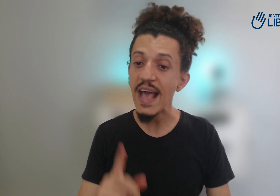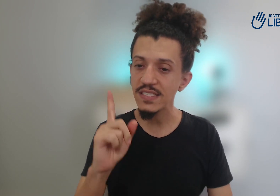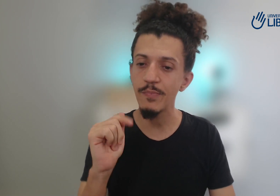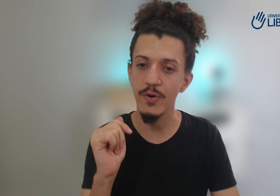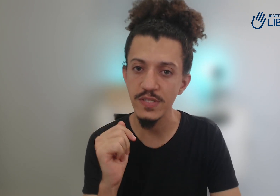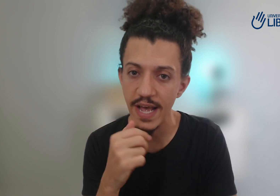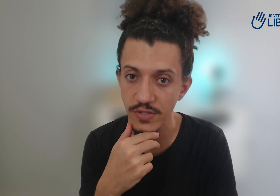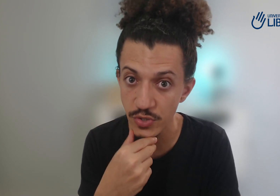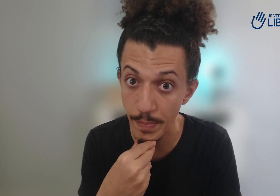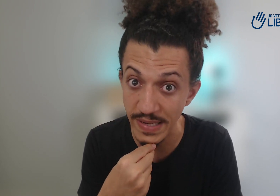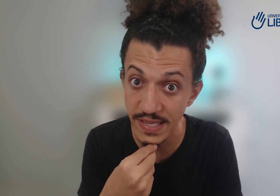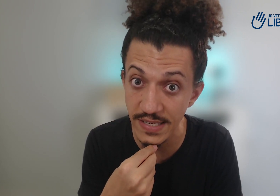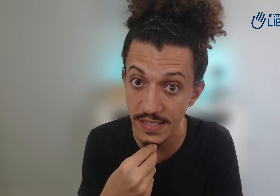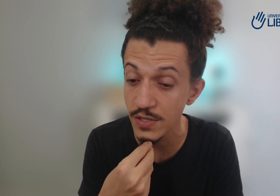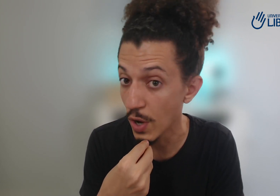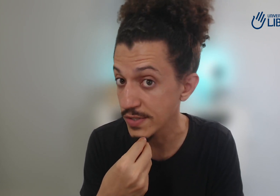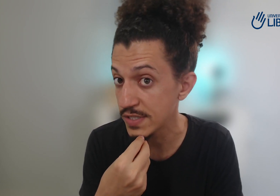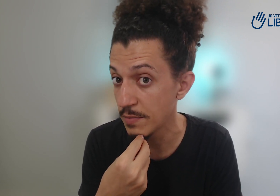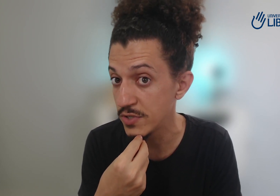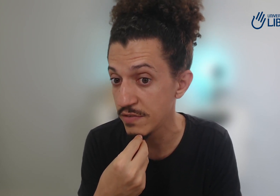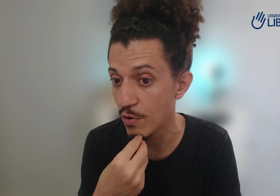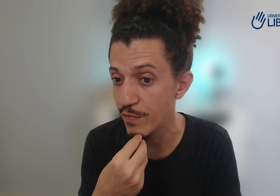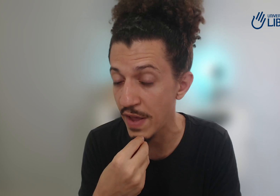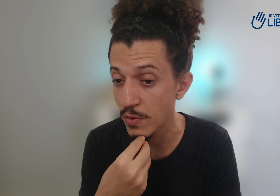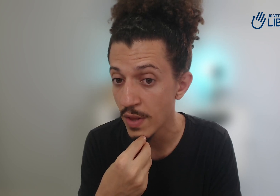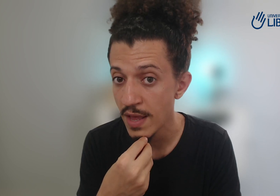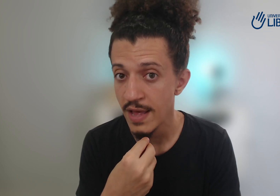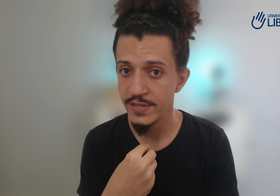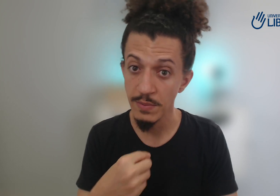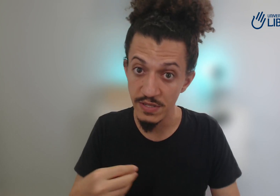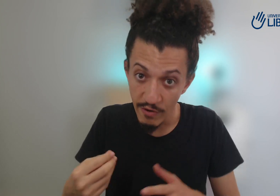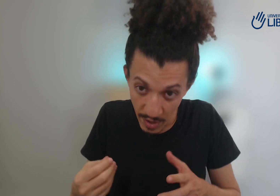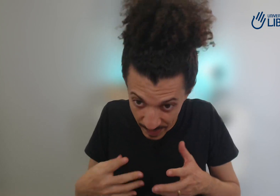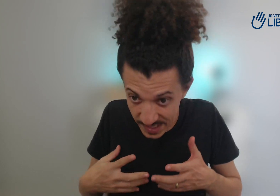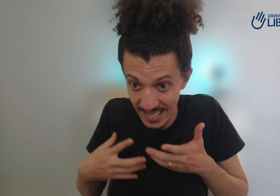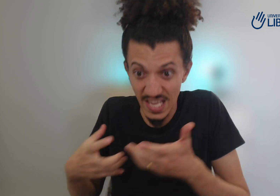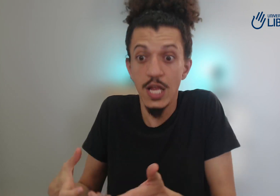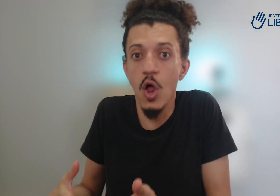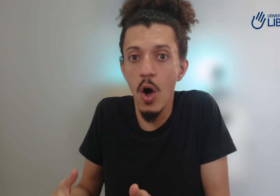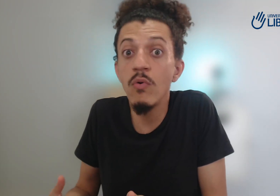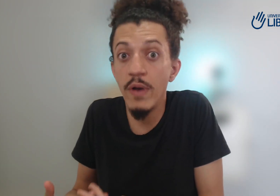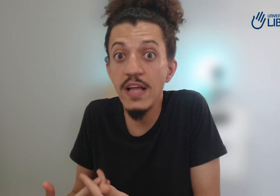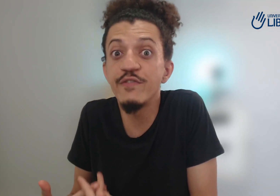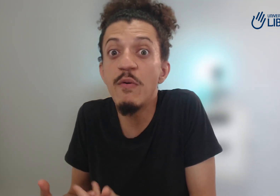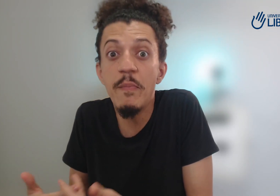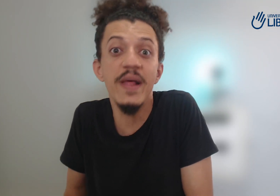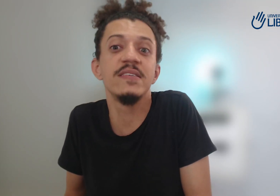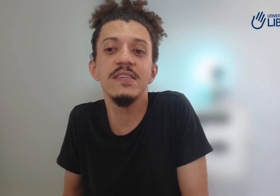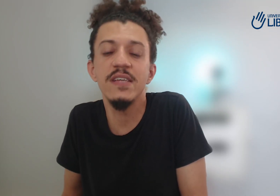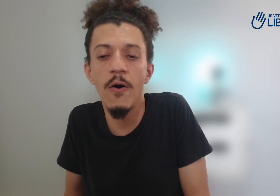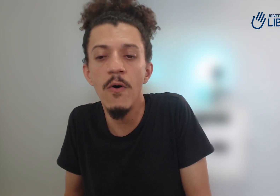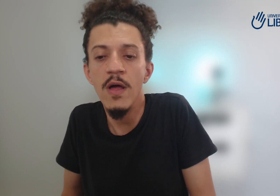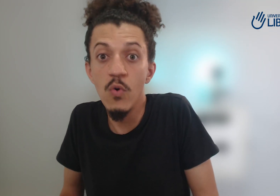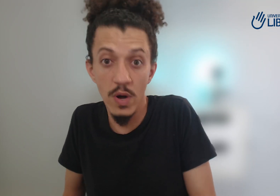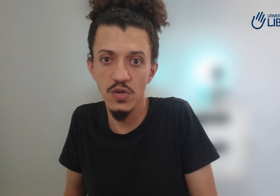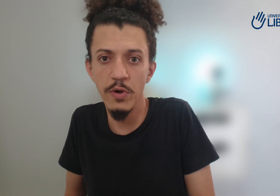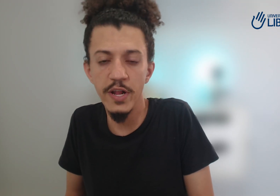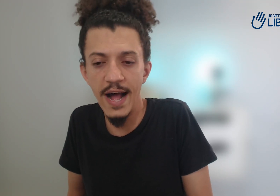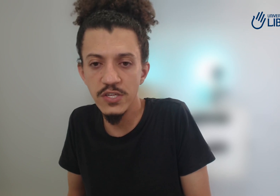nesse processo de pesquisas que nós estamos desenvolvendo pesquisa in loco, né, de forma presencial, com as comunidades